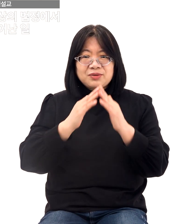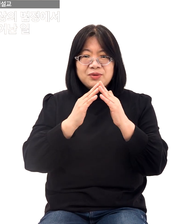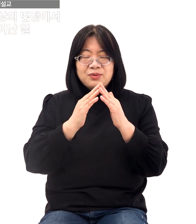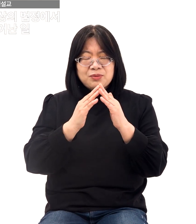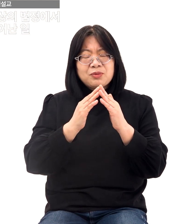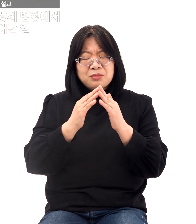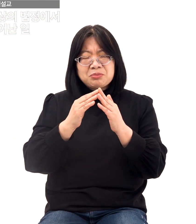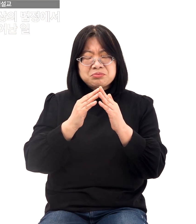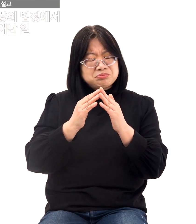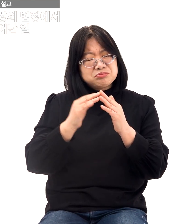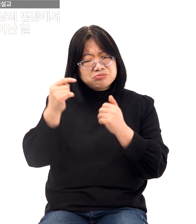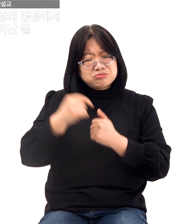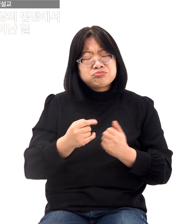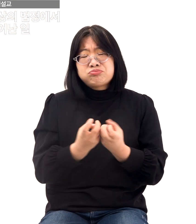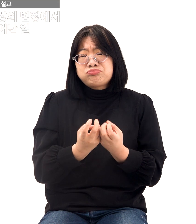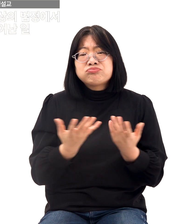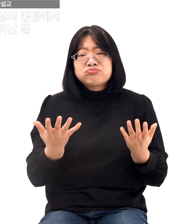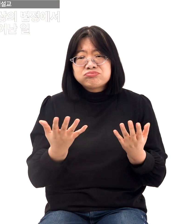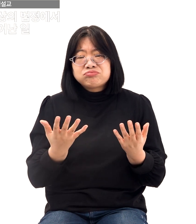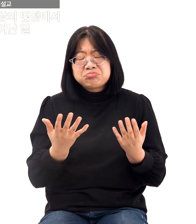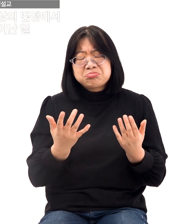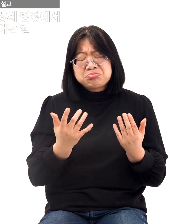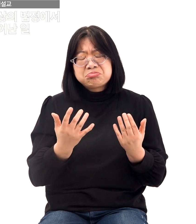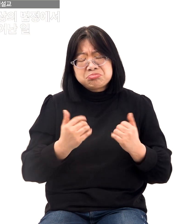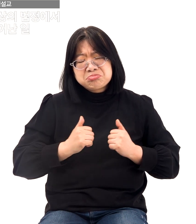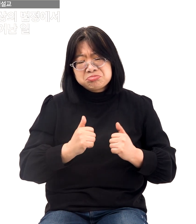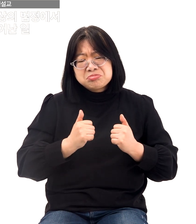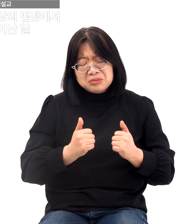해야 되겠고 지금